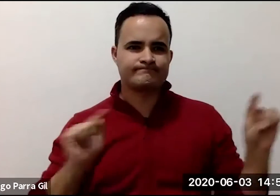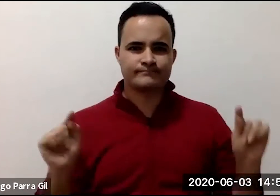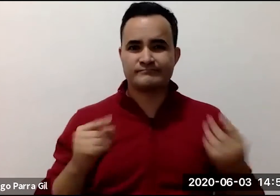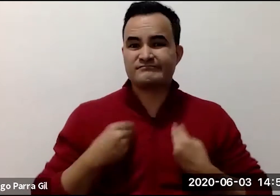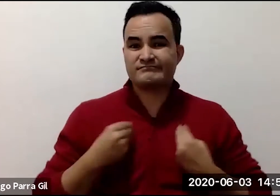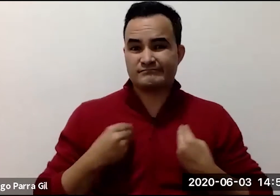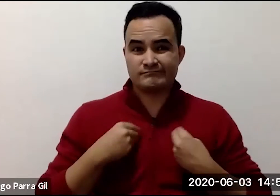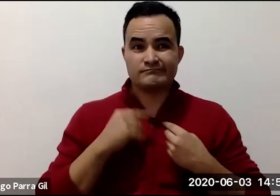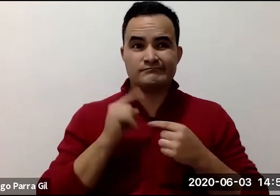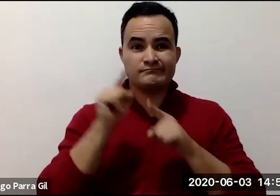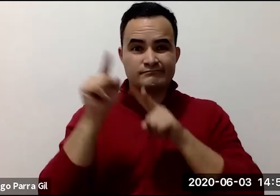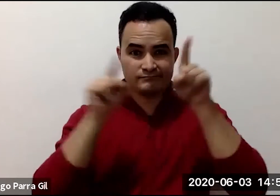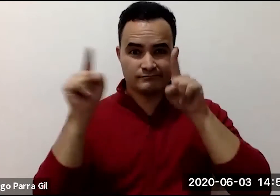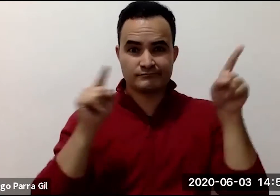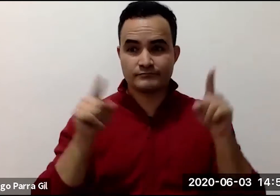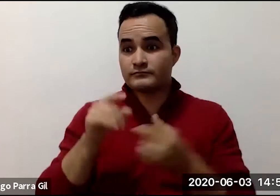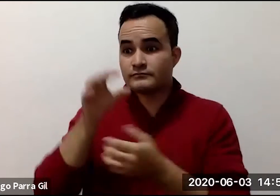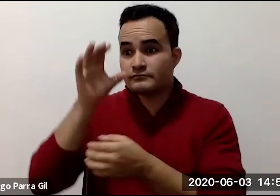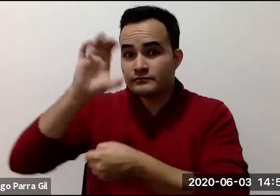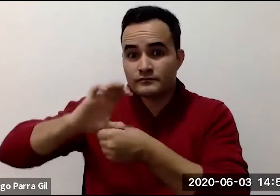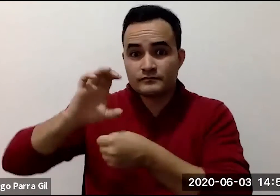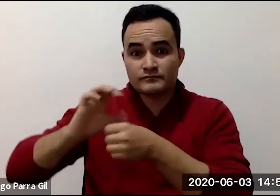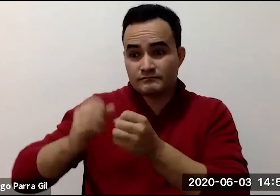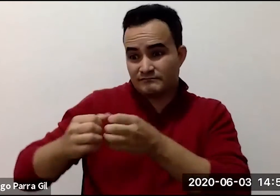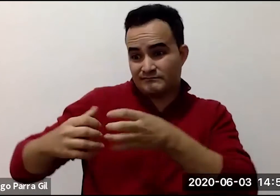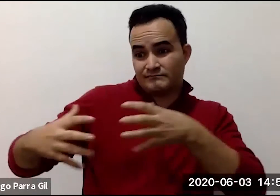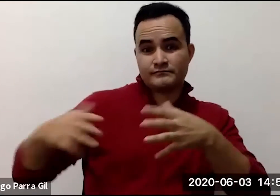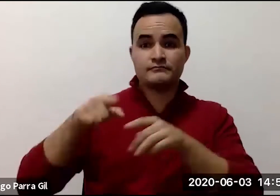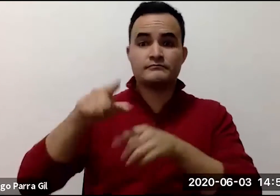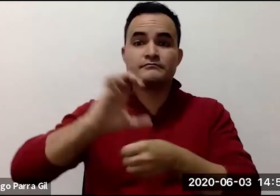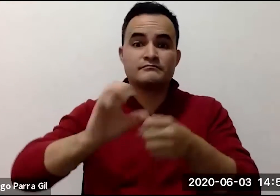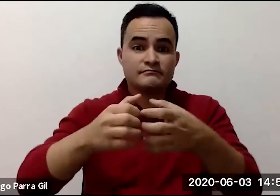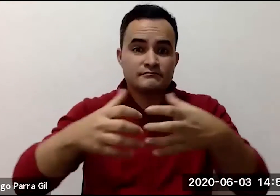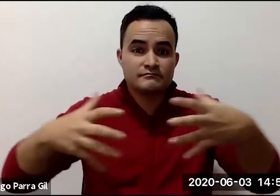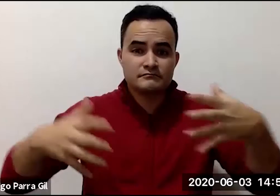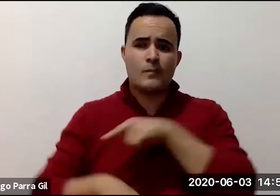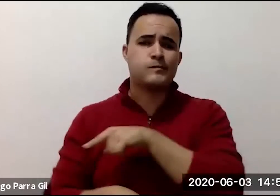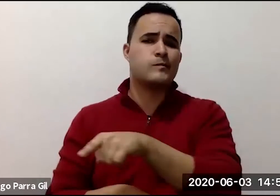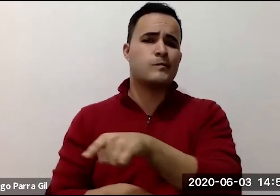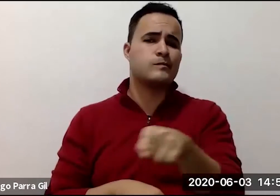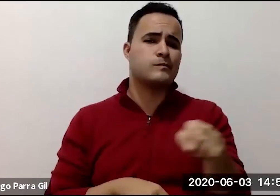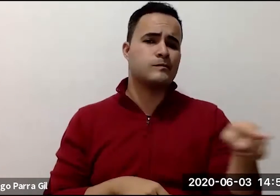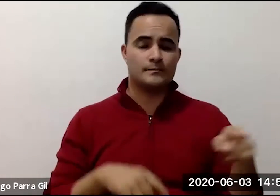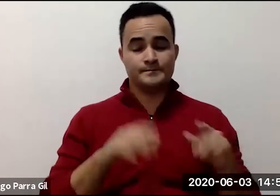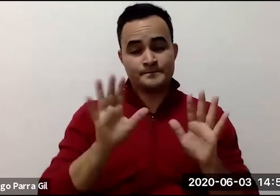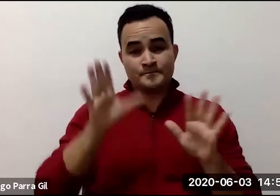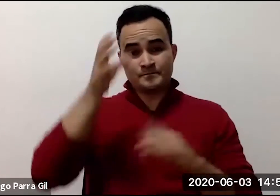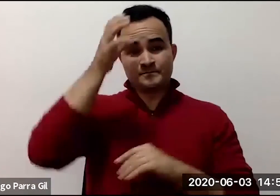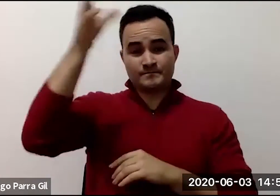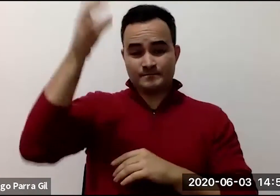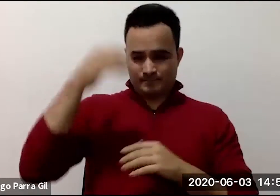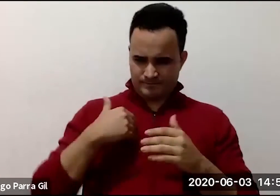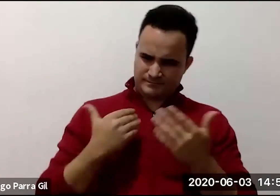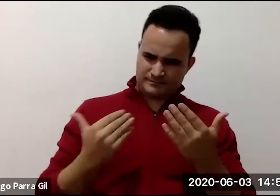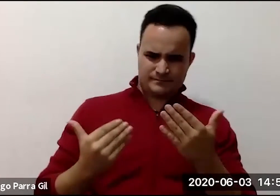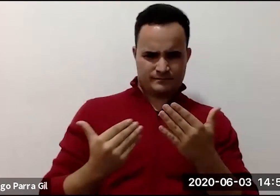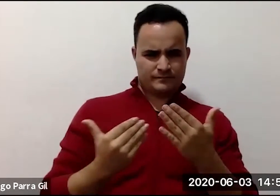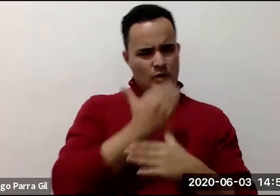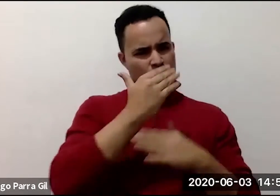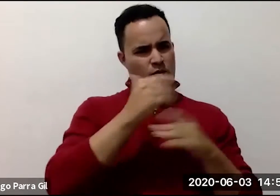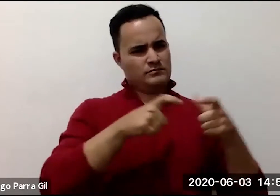viendo en las metrópolis, ¿no? Entonces creo que la nueva normalidad para mí implicaría muchas de